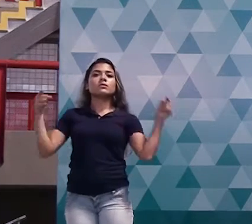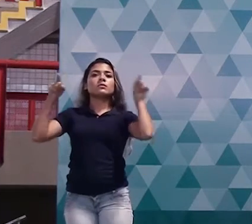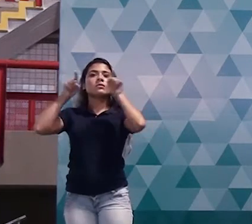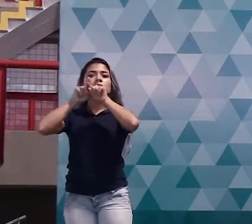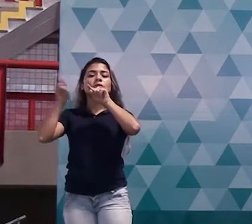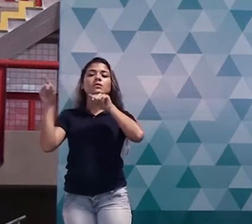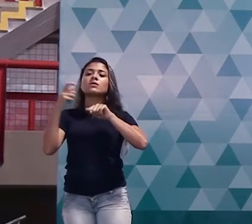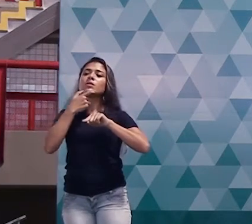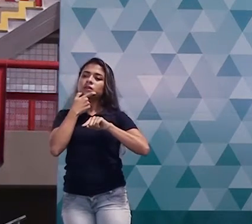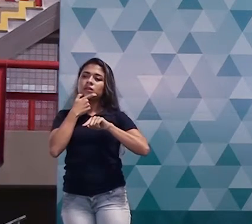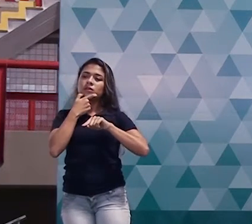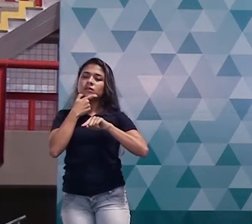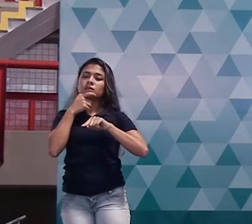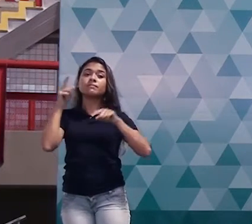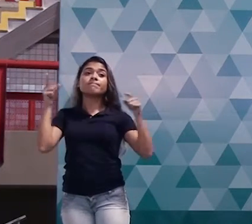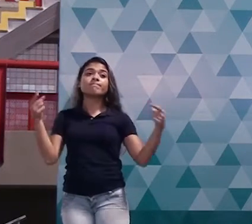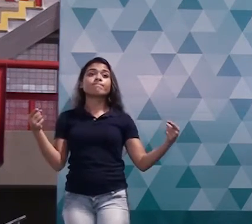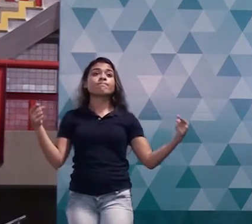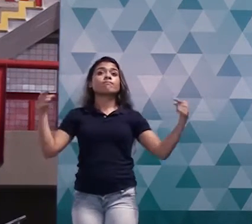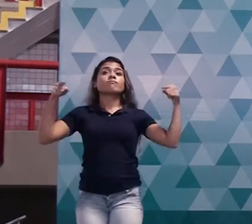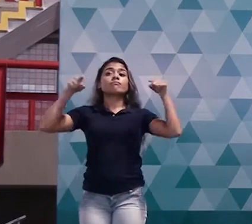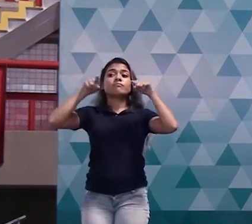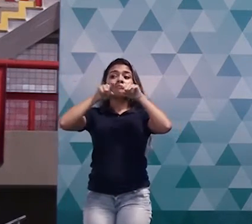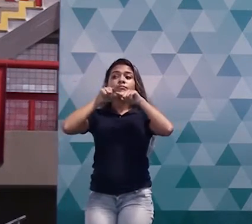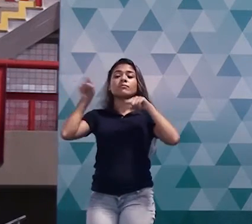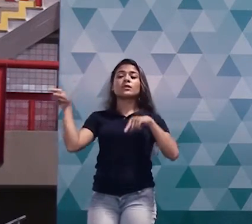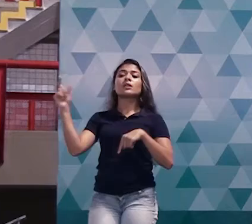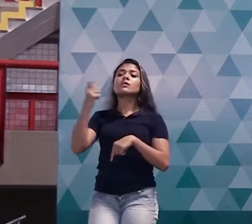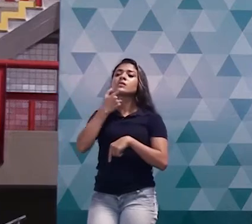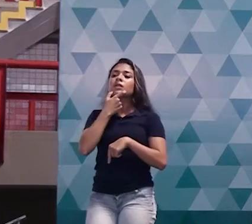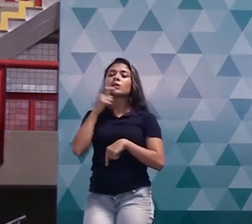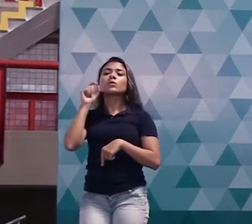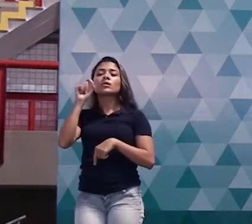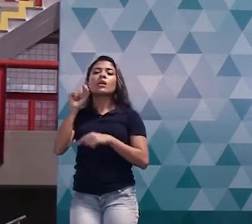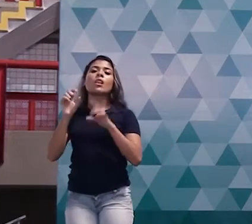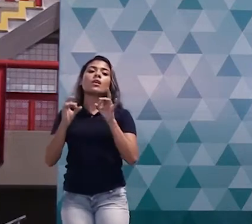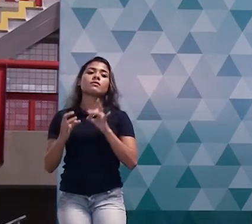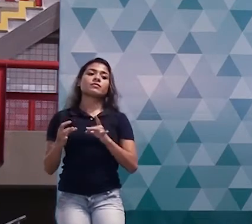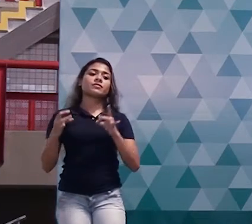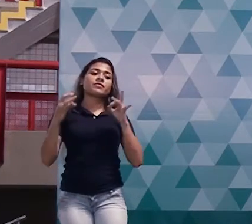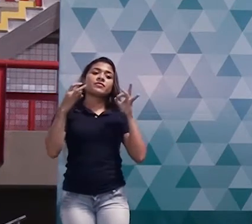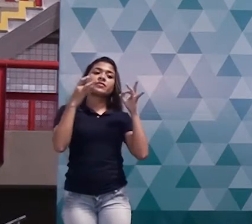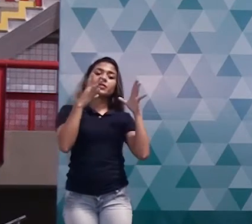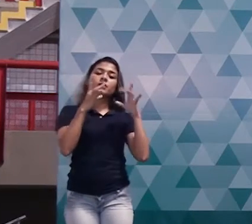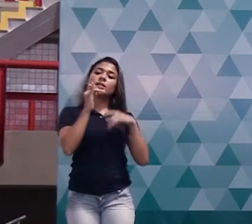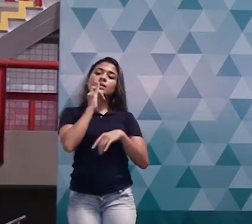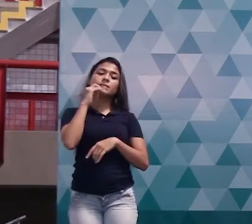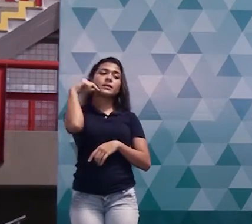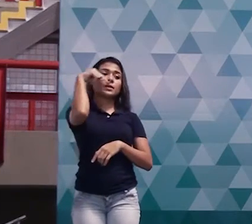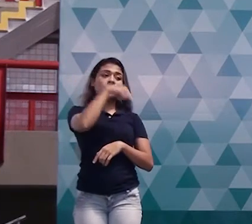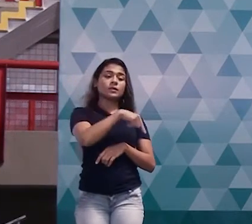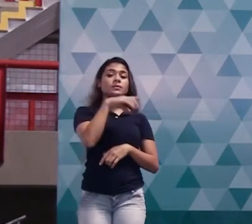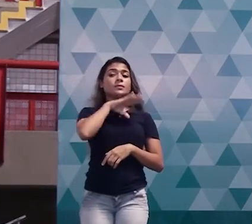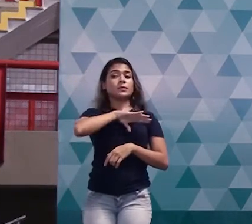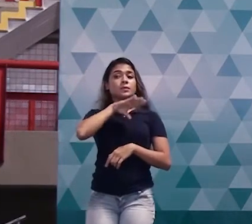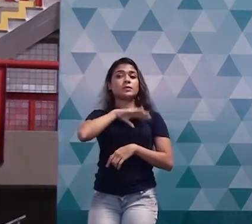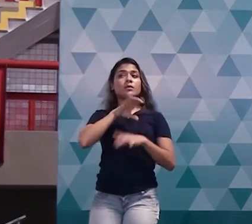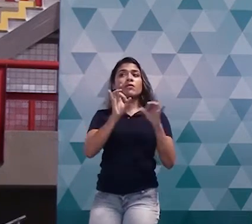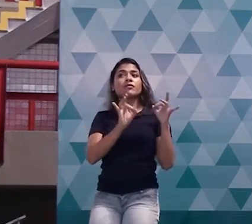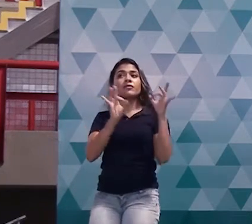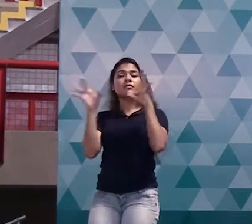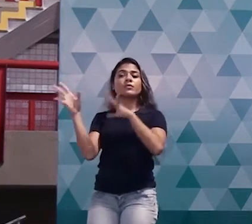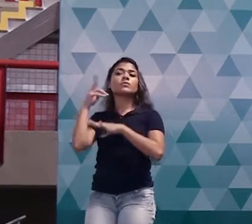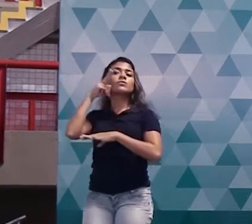dos Panos e dos Vinhos. Portugal vendia vinhos para a Inglaterra e comprava tecidos ingleses. Como